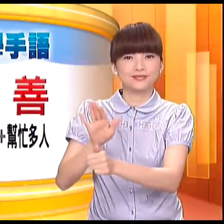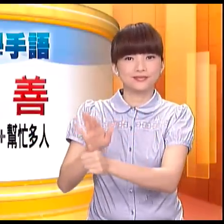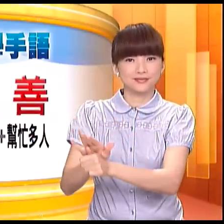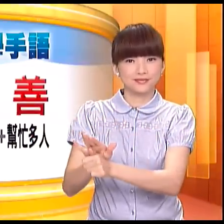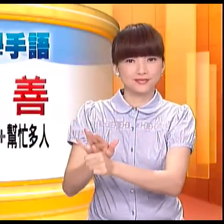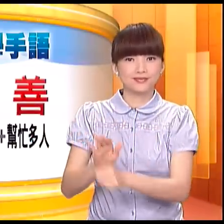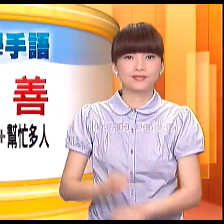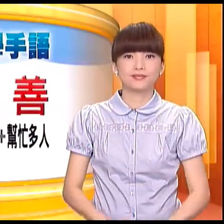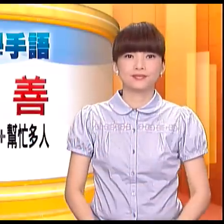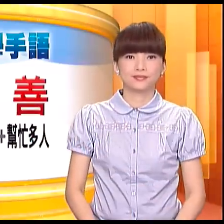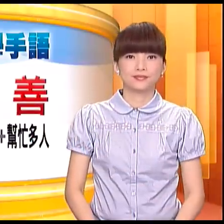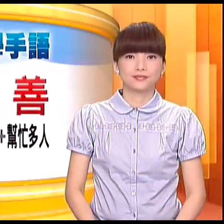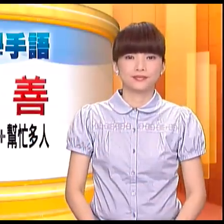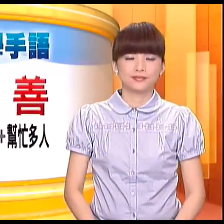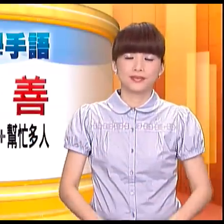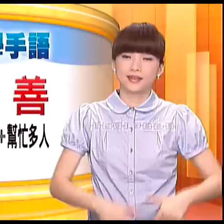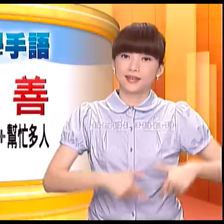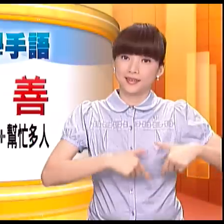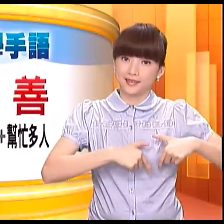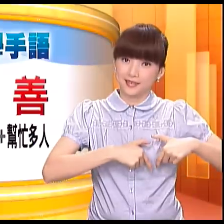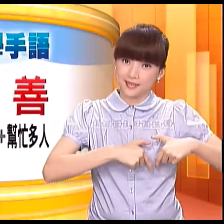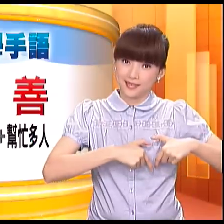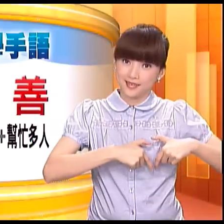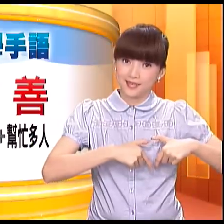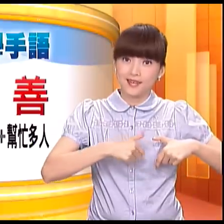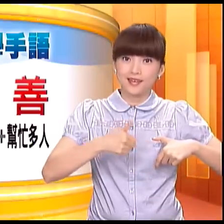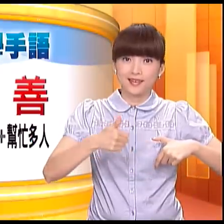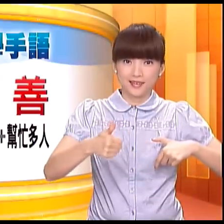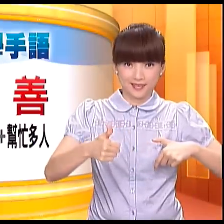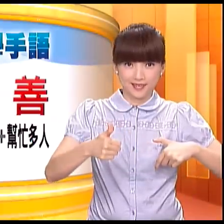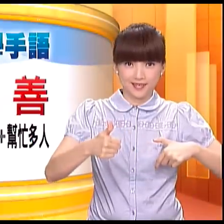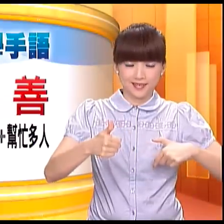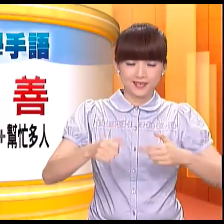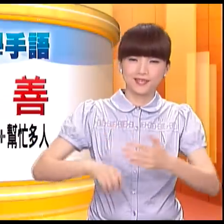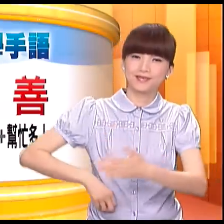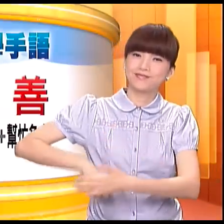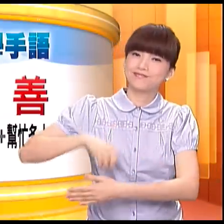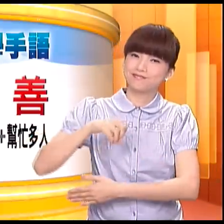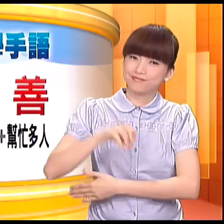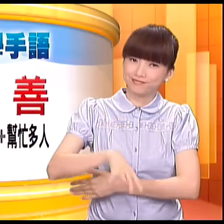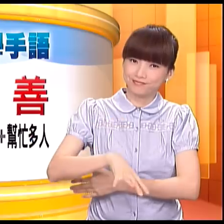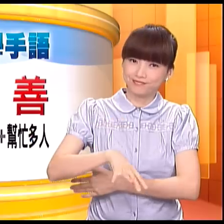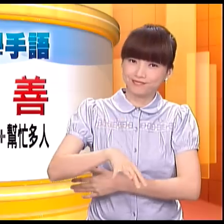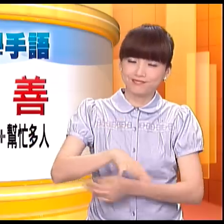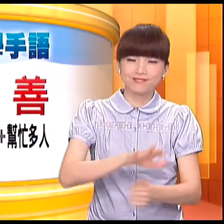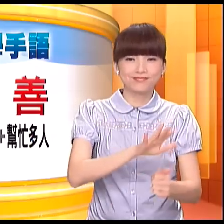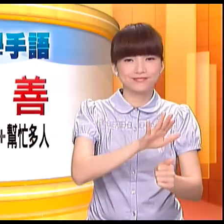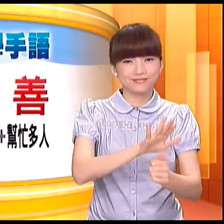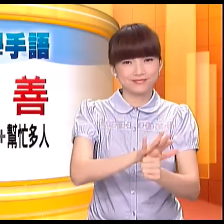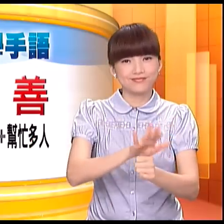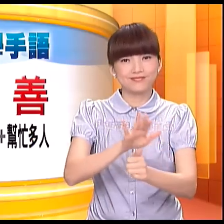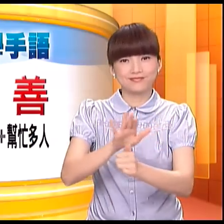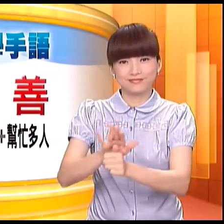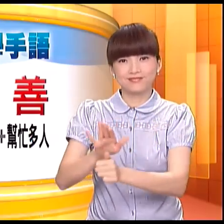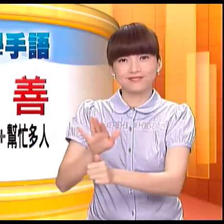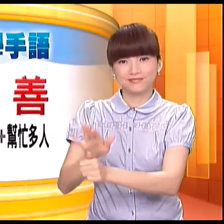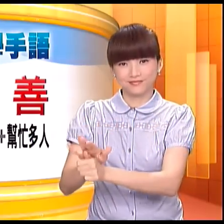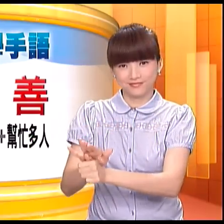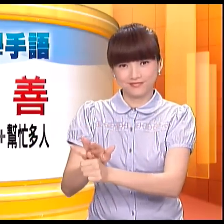作，表示帮助很多人。心地好，掏钱帮忙，表示慈